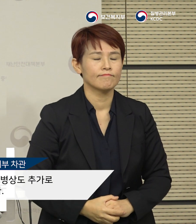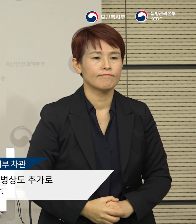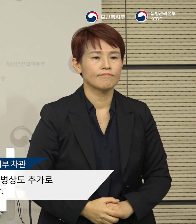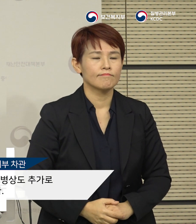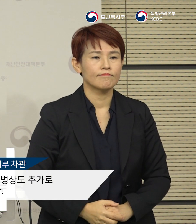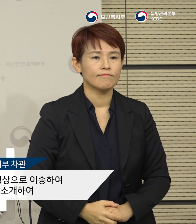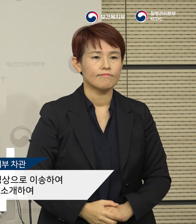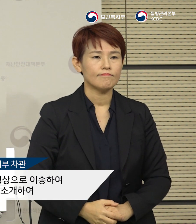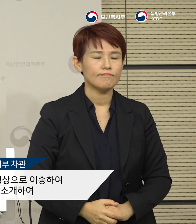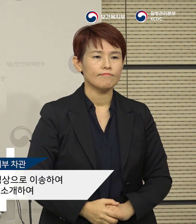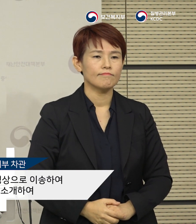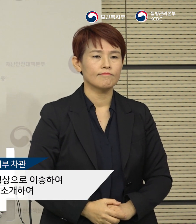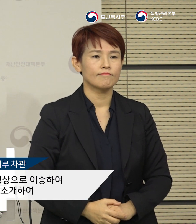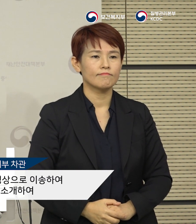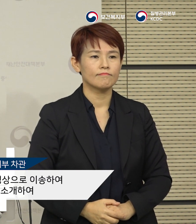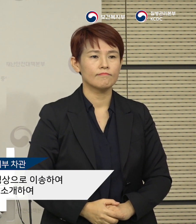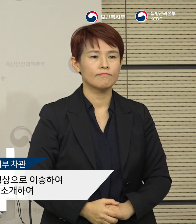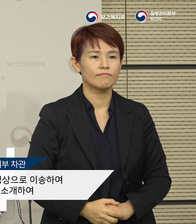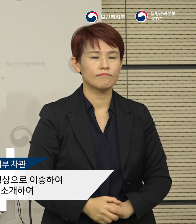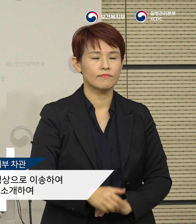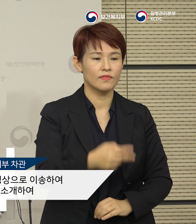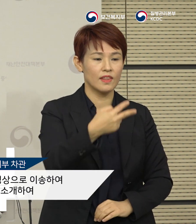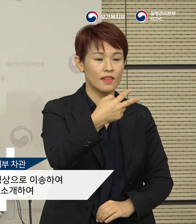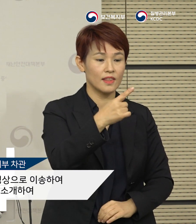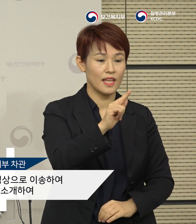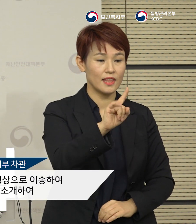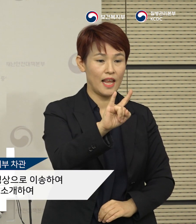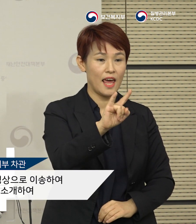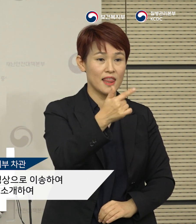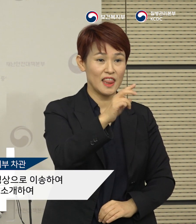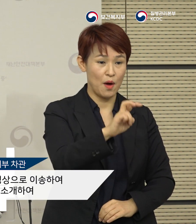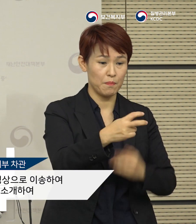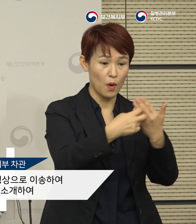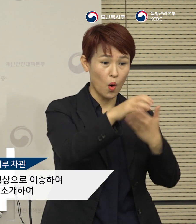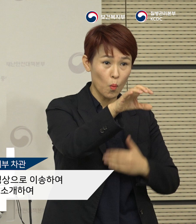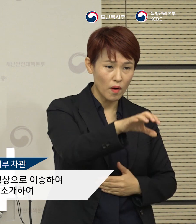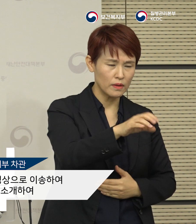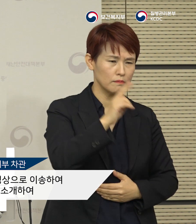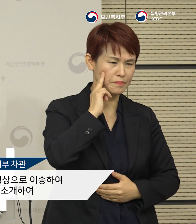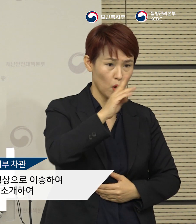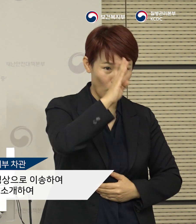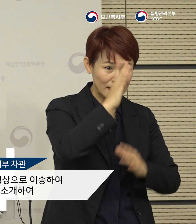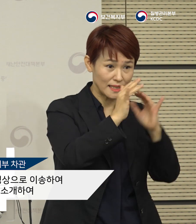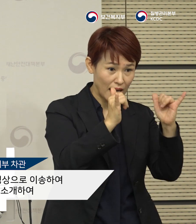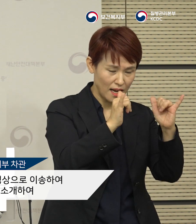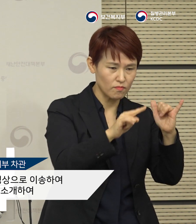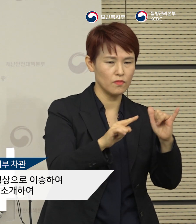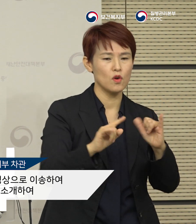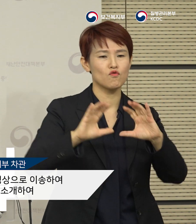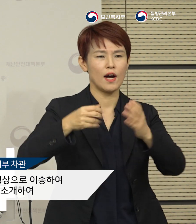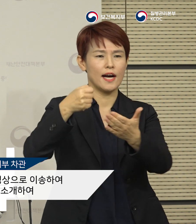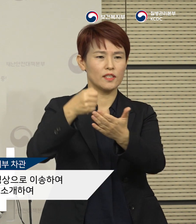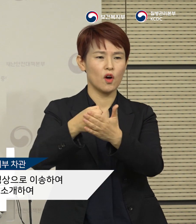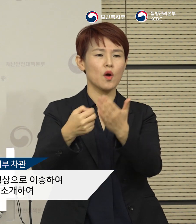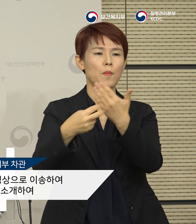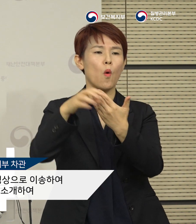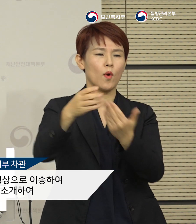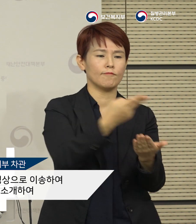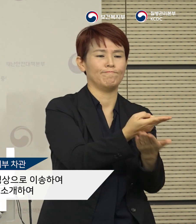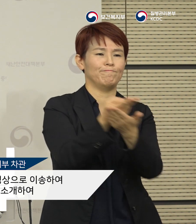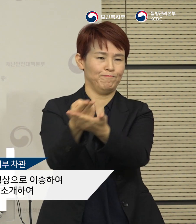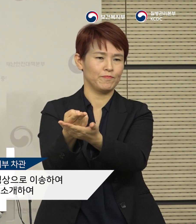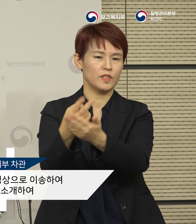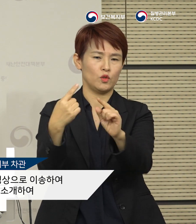있습니다. 청도 대남병원의 경우 중증 환자는 국가지정 격리병상으로 이송하여 치료